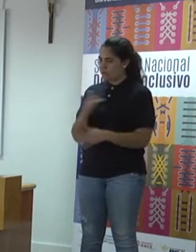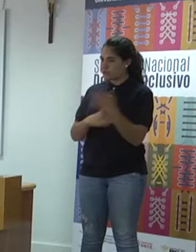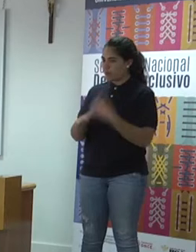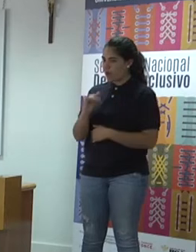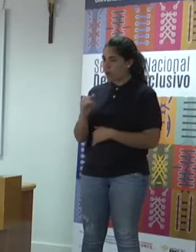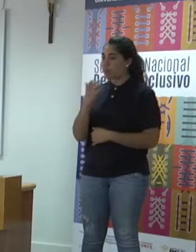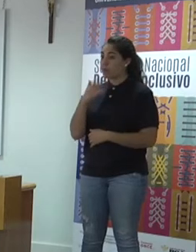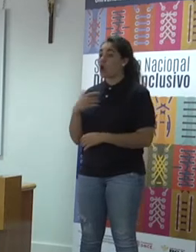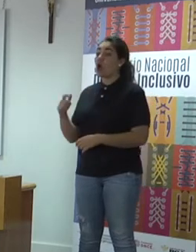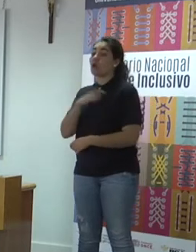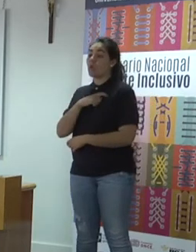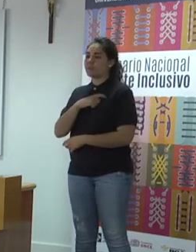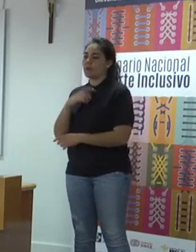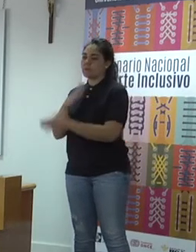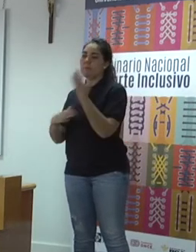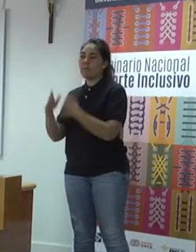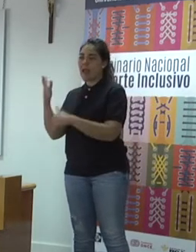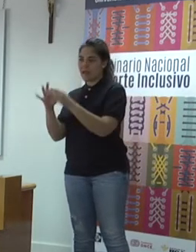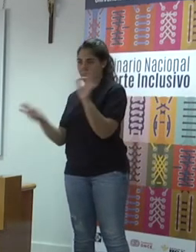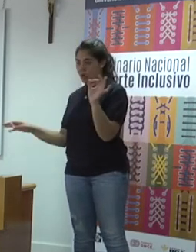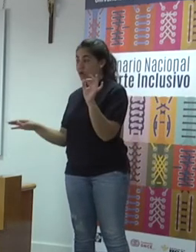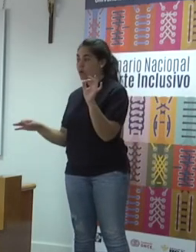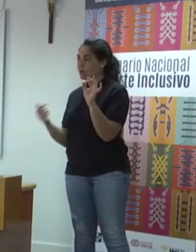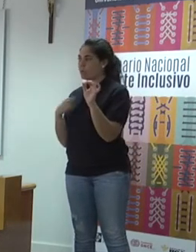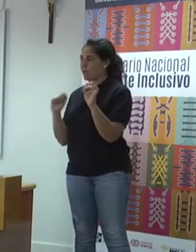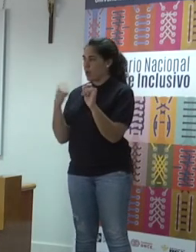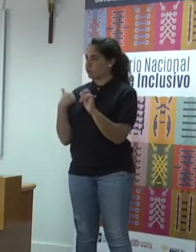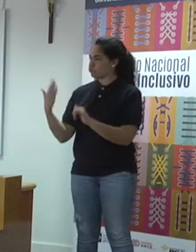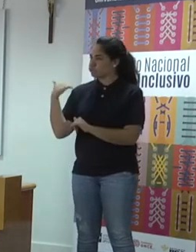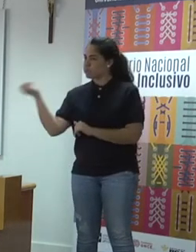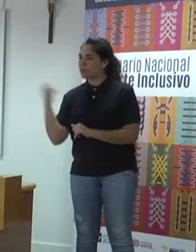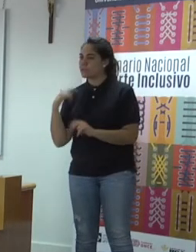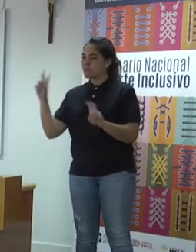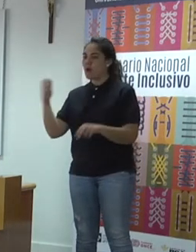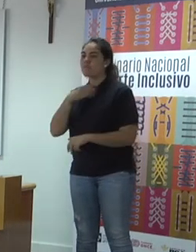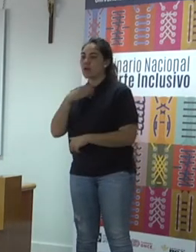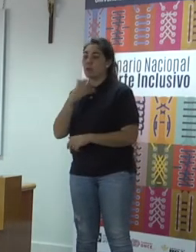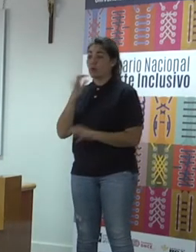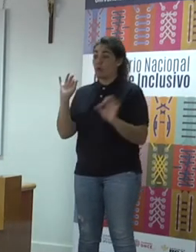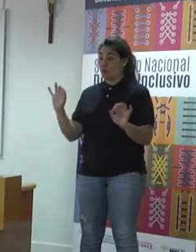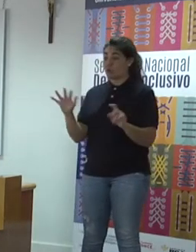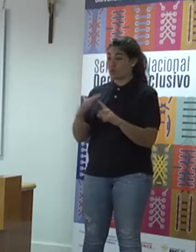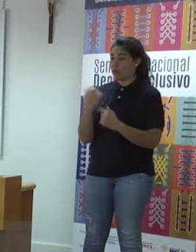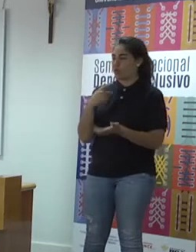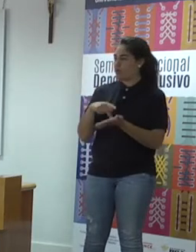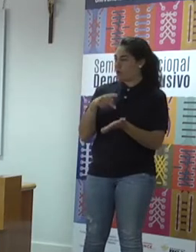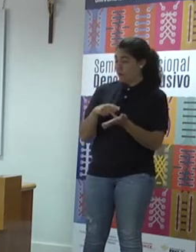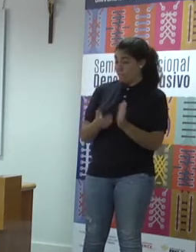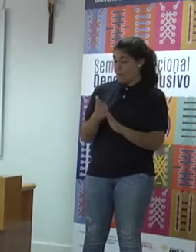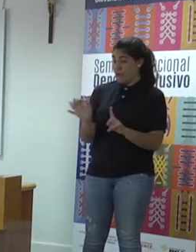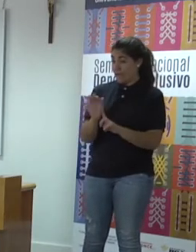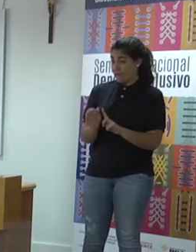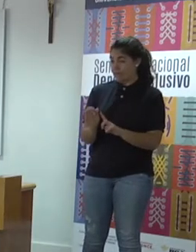Paralímpico Español, en uno de mis primeros trabajos como becario, ¿no?, cuando estaba todavía terminando la licenciatura, pues